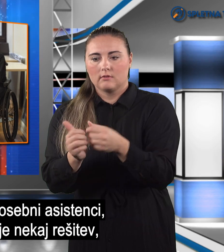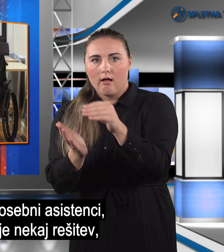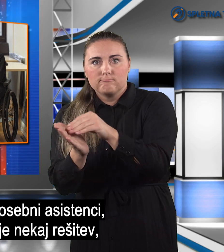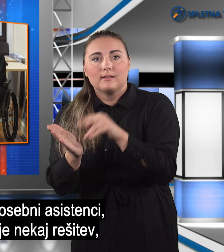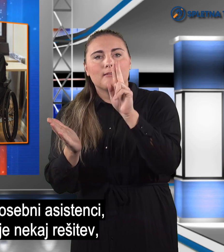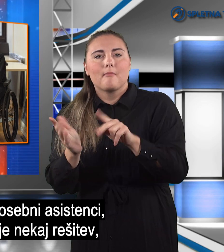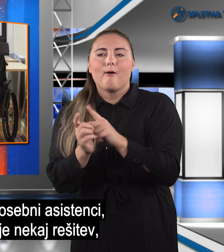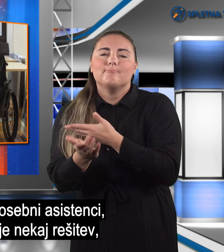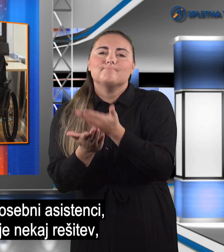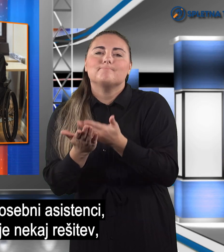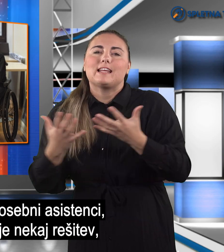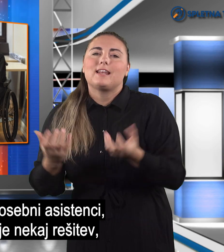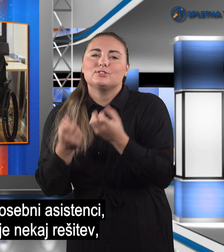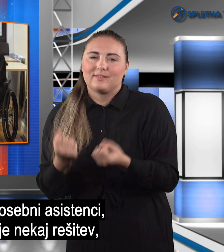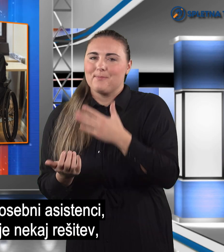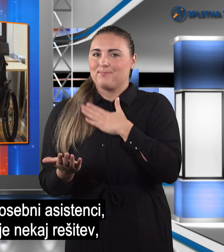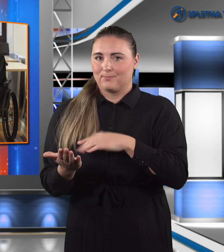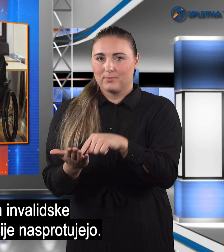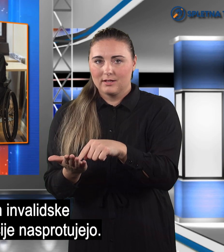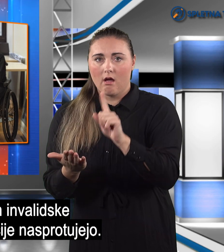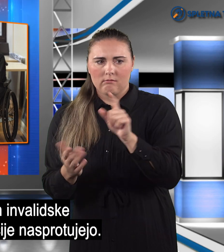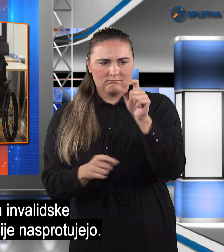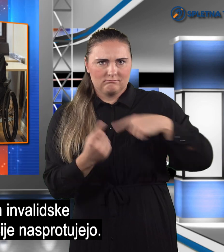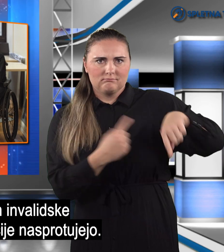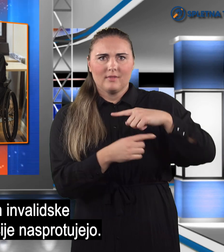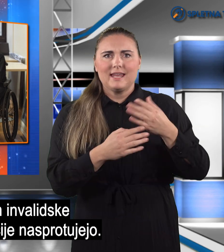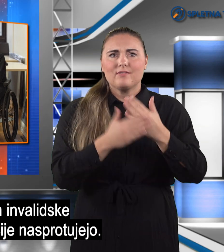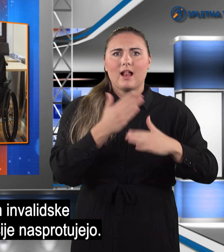nekaj rešitev, ki jim invalidske organizacije nasprotujejo.